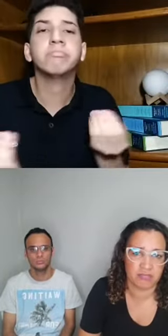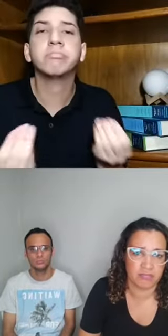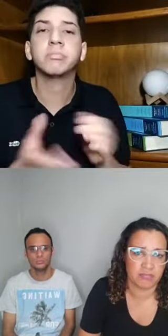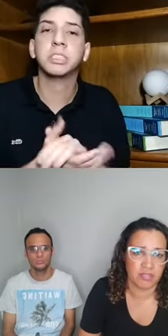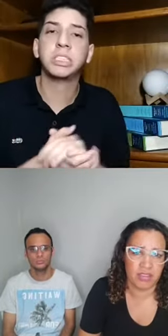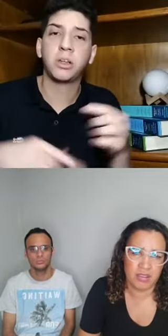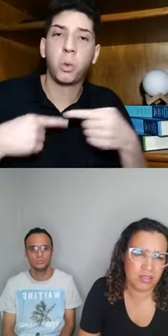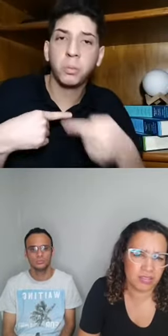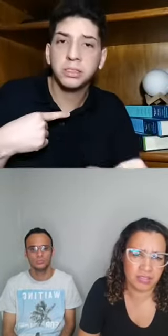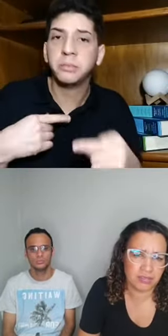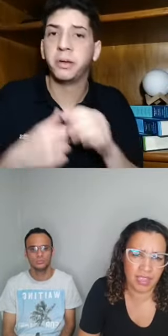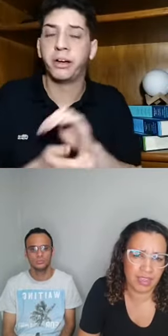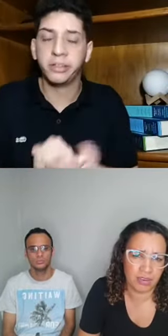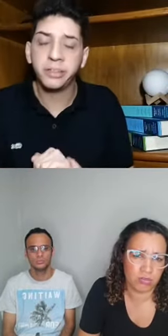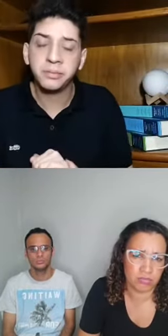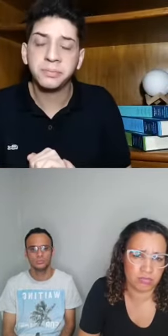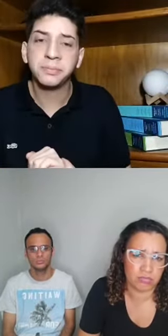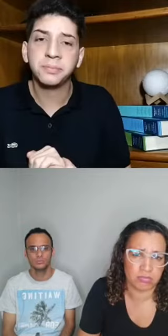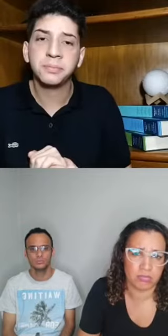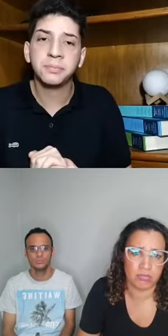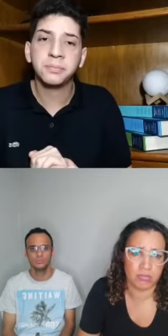semana,